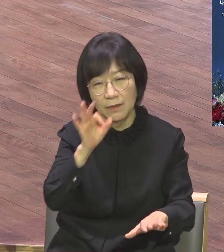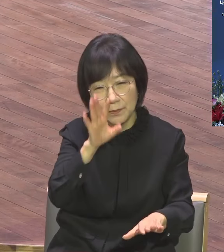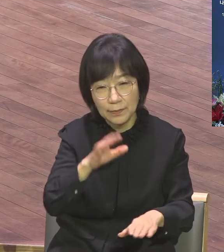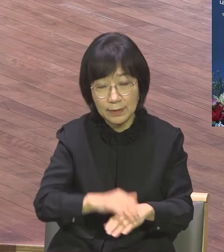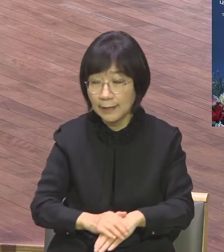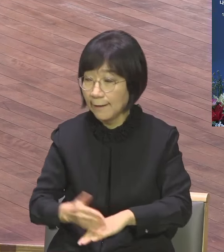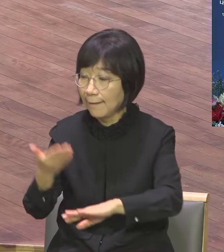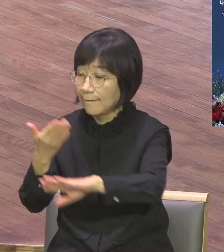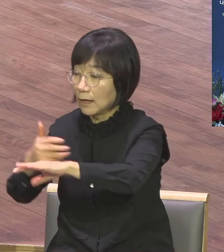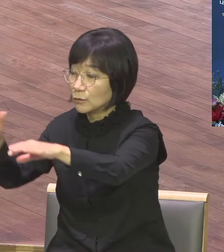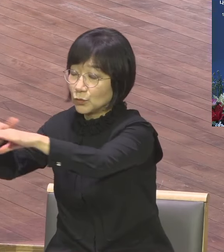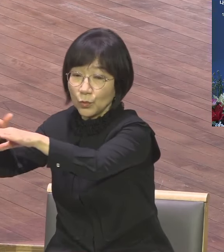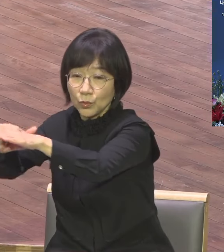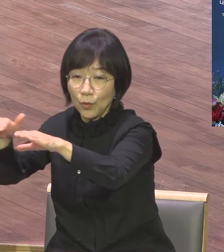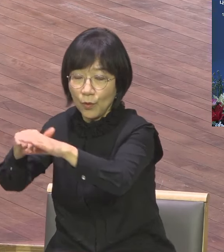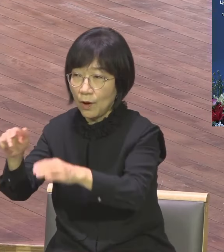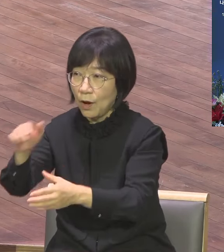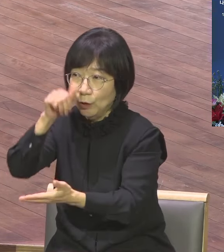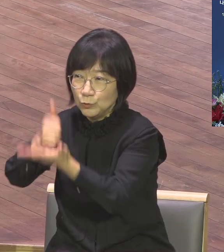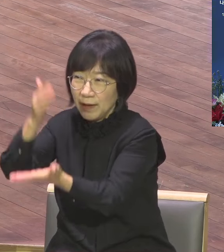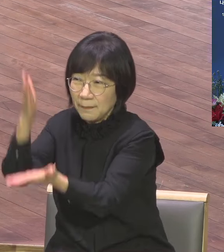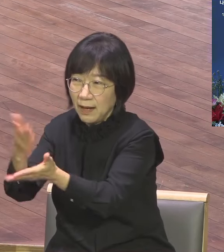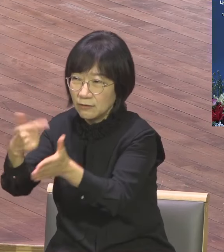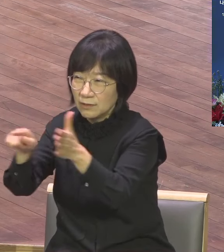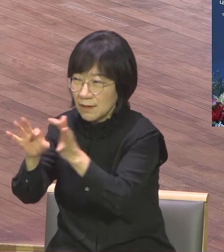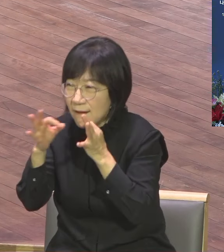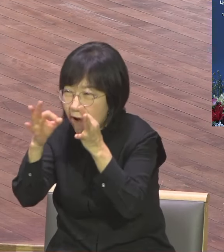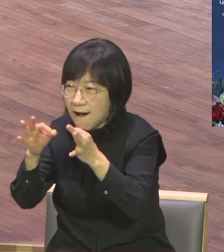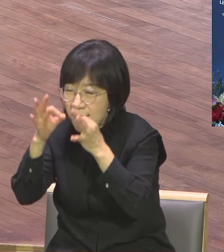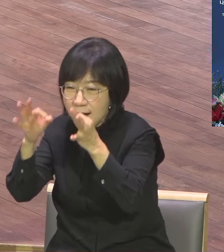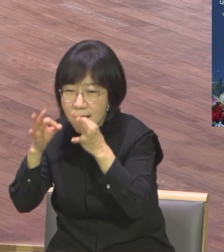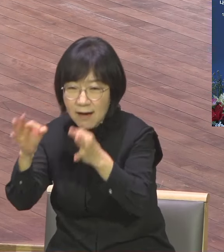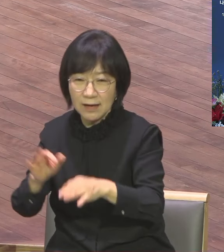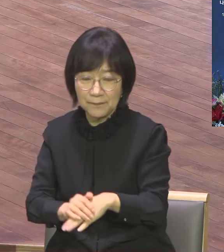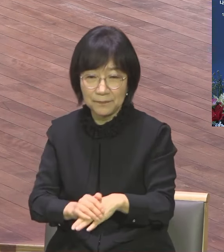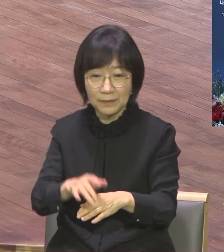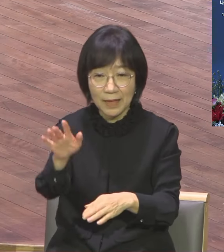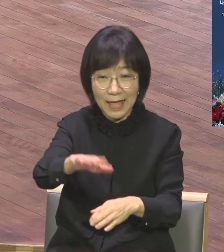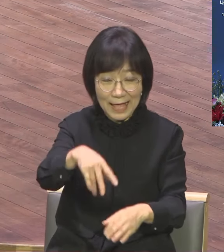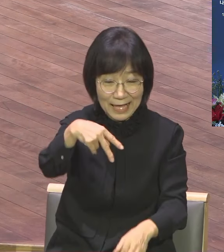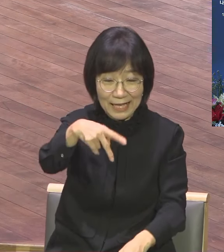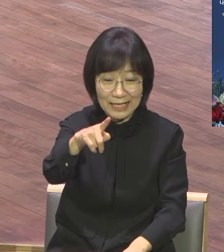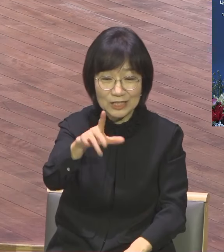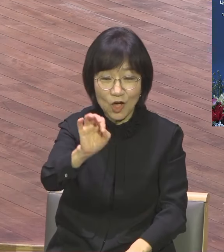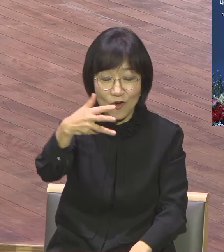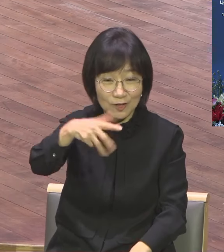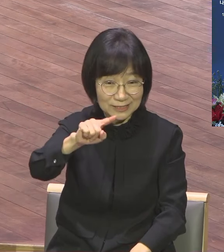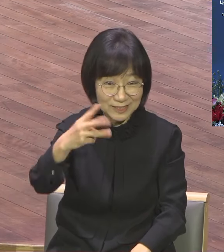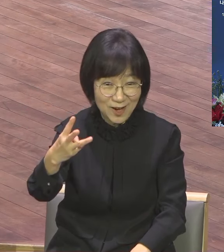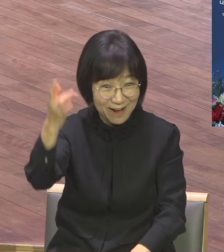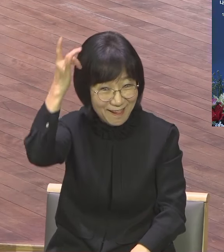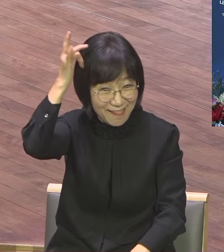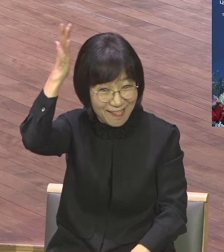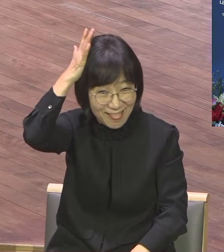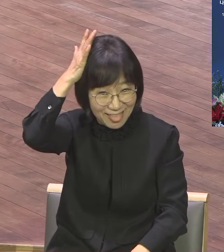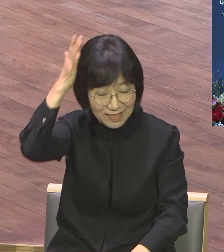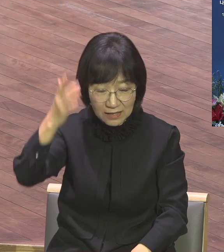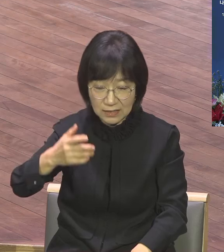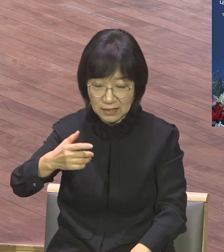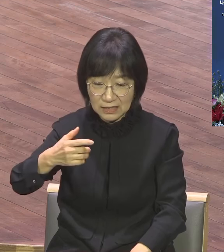죄 안 지려고, 죄 안 지려고, 죄 안 지려고. 성적 스님은 죄 안 지려고 처자식 다